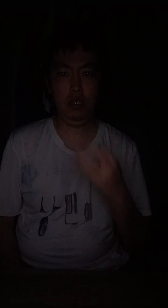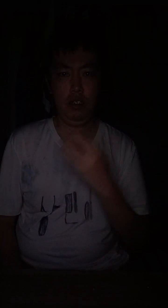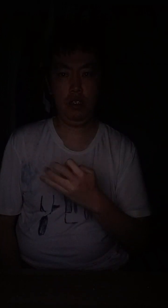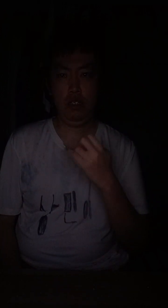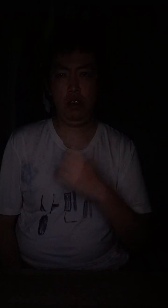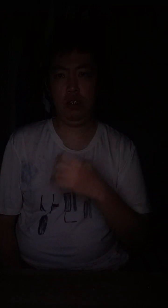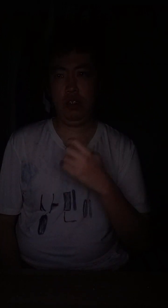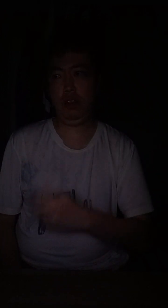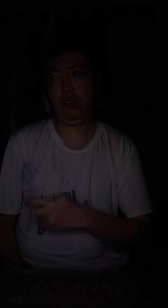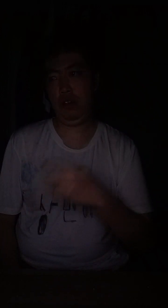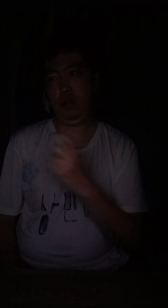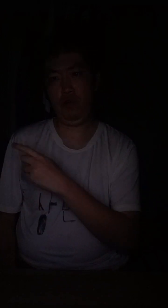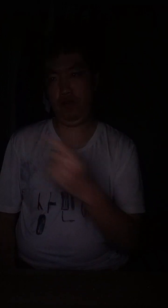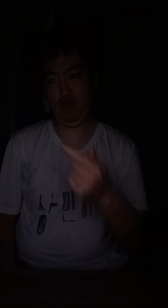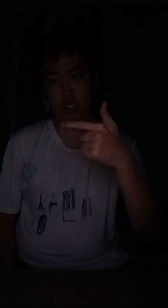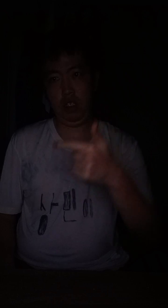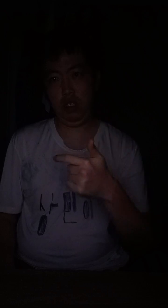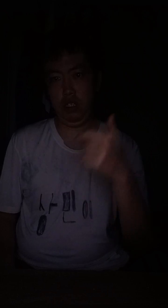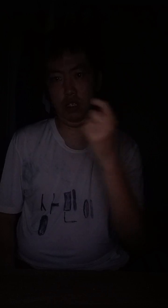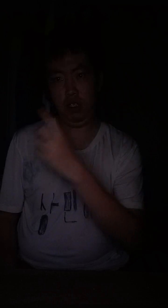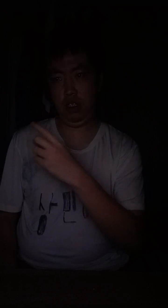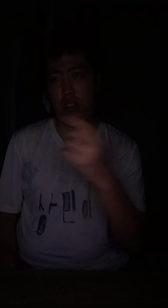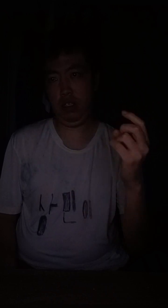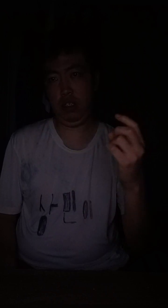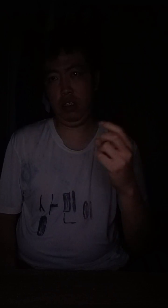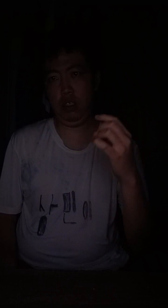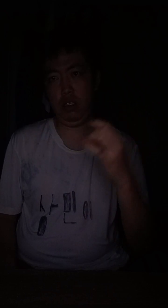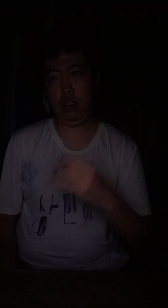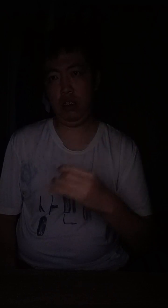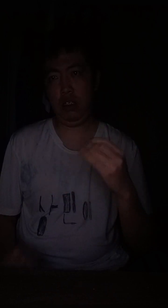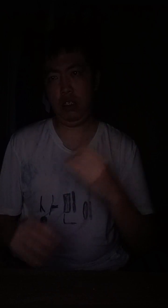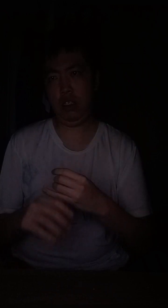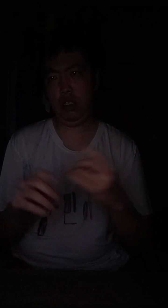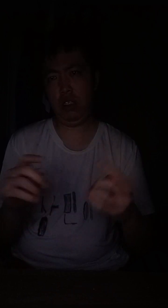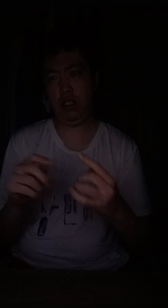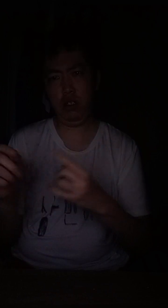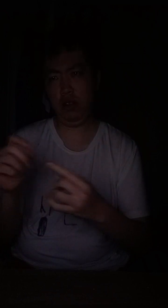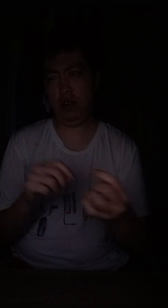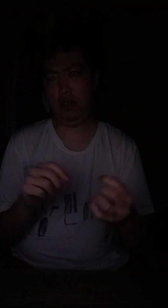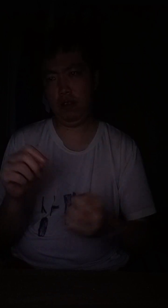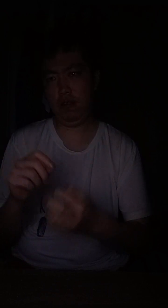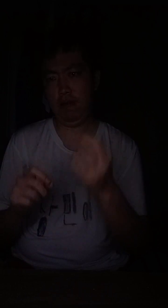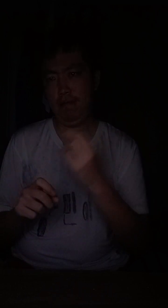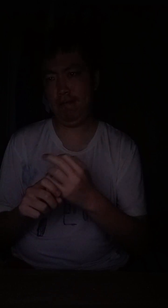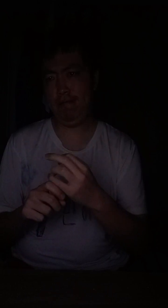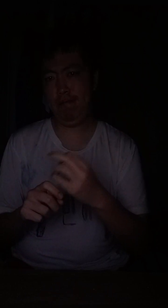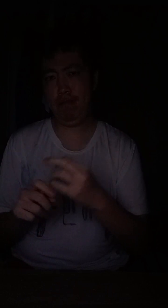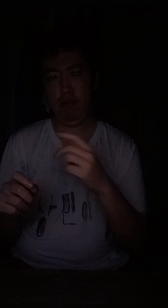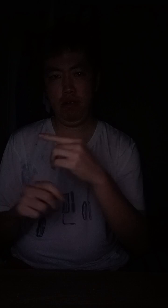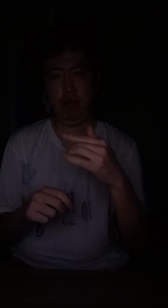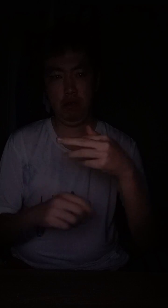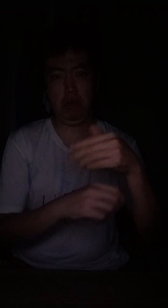장관께서 직접 명단을 불러주셨다. 네. 그러면서 받아 적으라고 해서 제가 그 명단을 받아